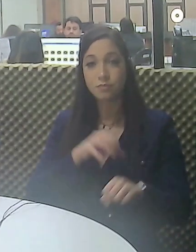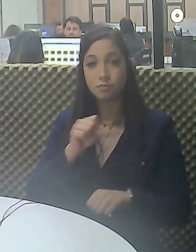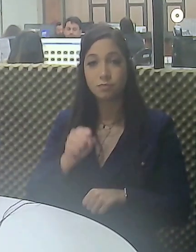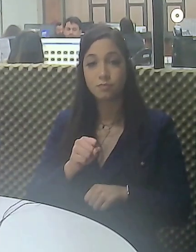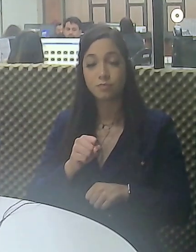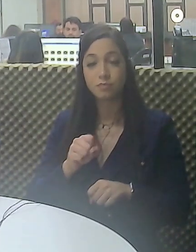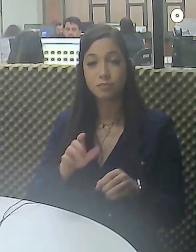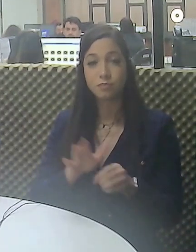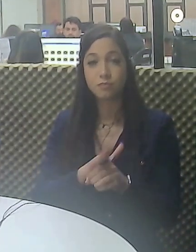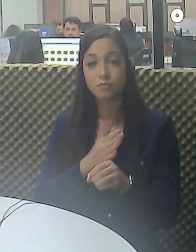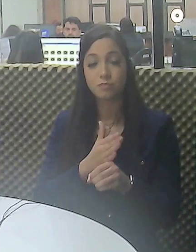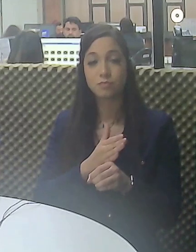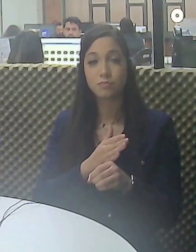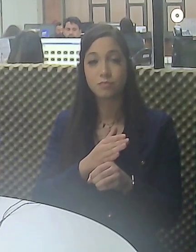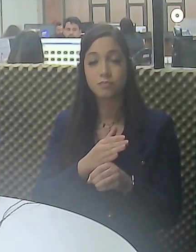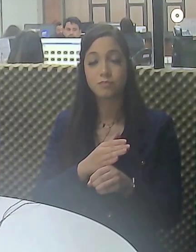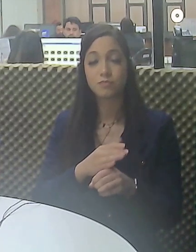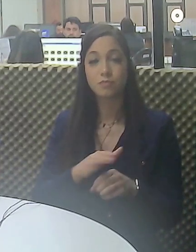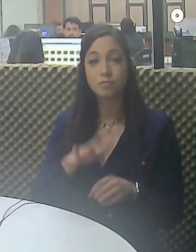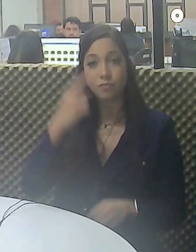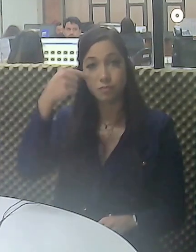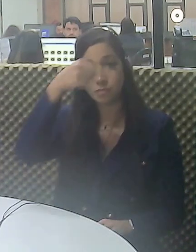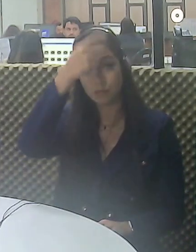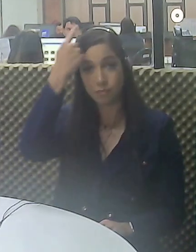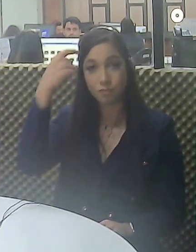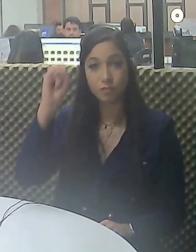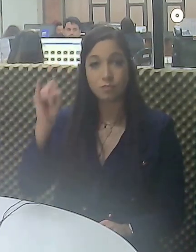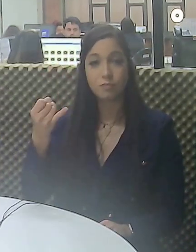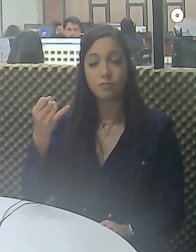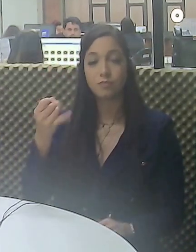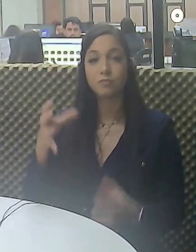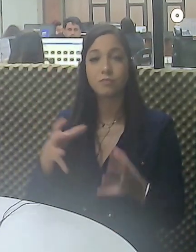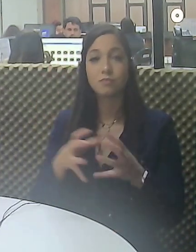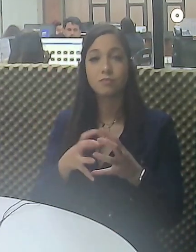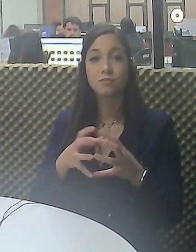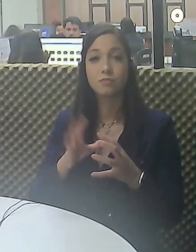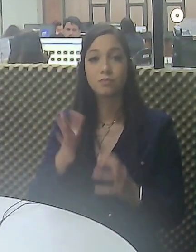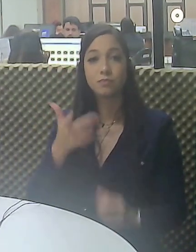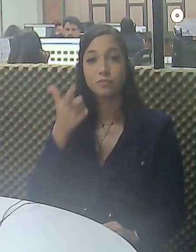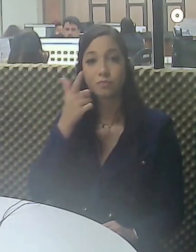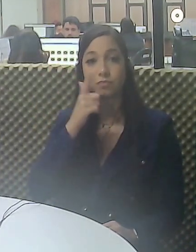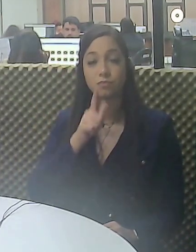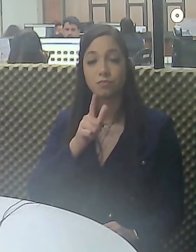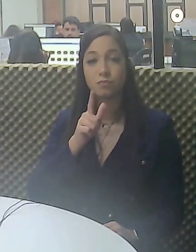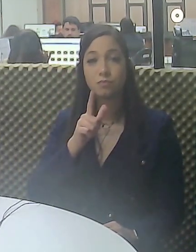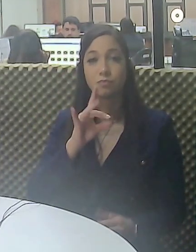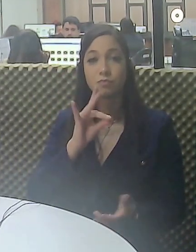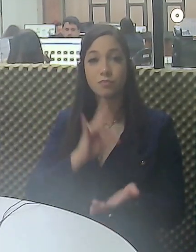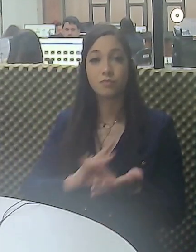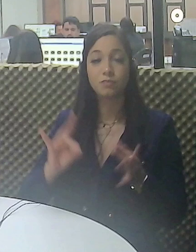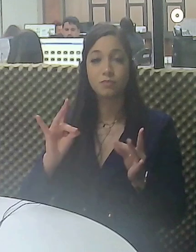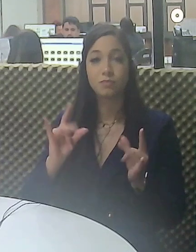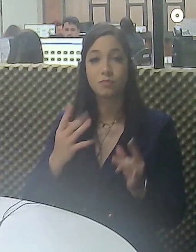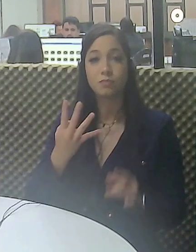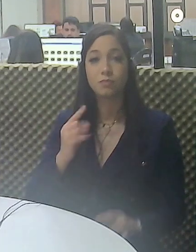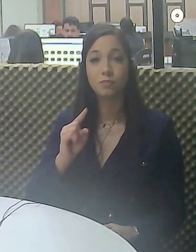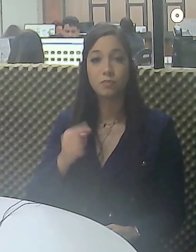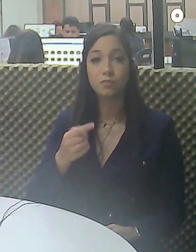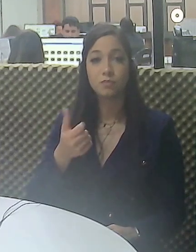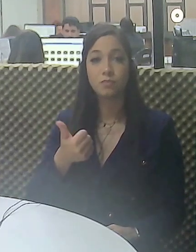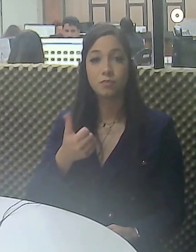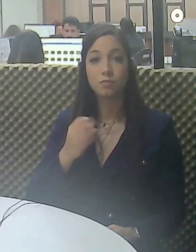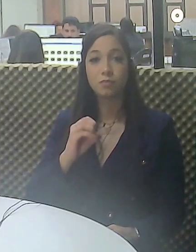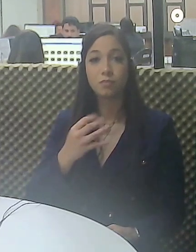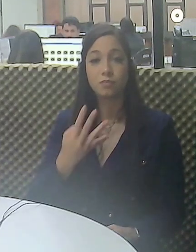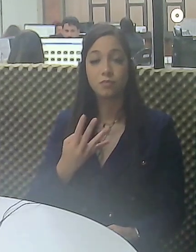roçagem e tapa-buracos, na região do Grande São Jorge, a Força-Tarefa já conseguiu tratar e eliminar